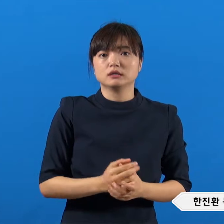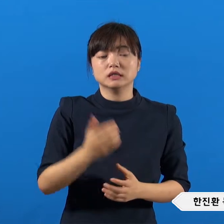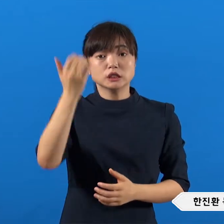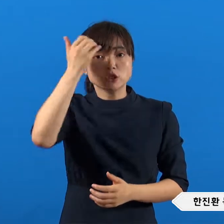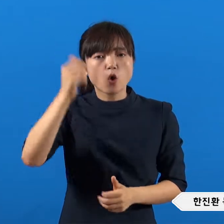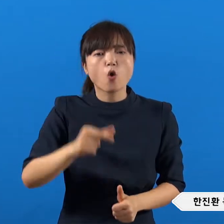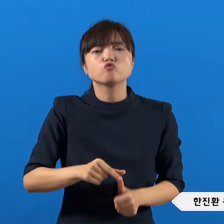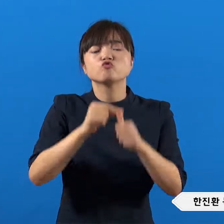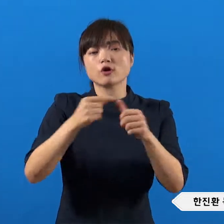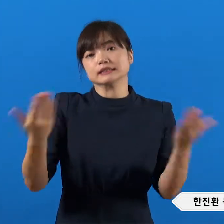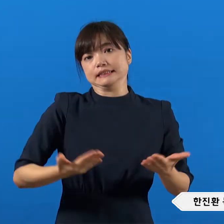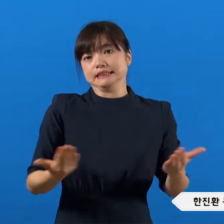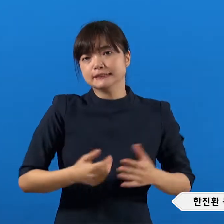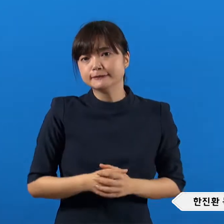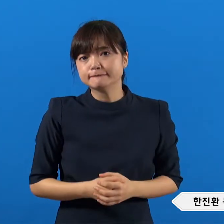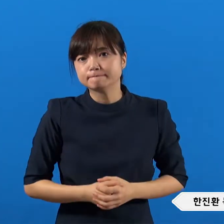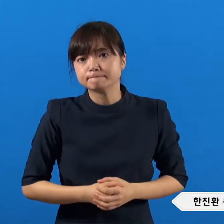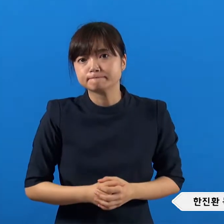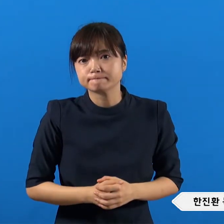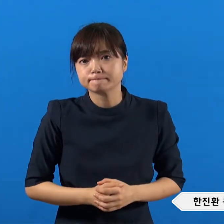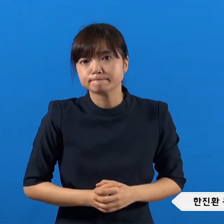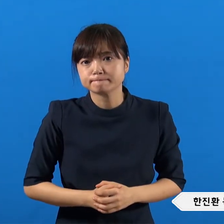생명을 살리는 일이죠.